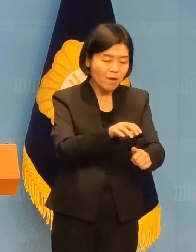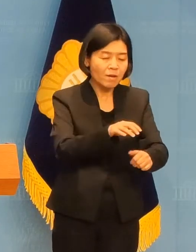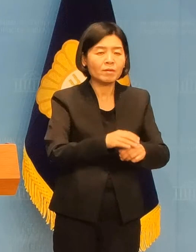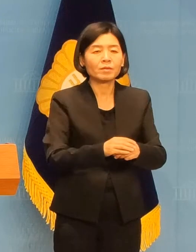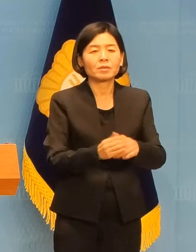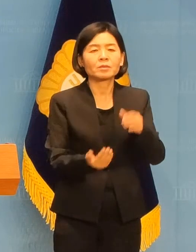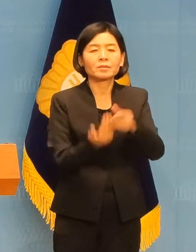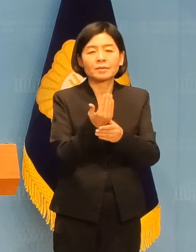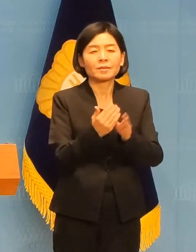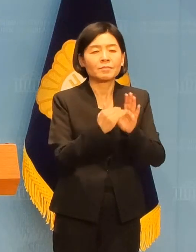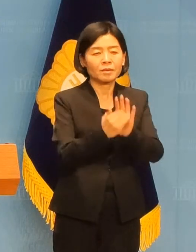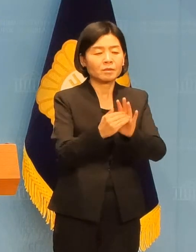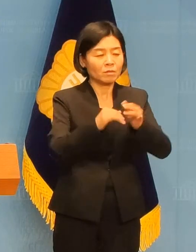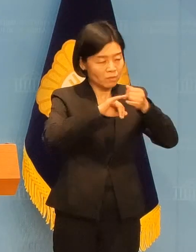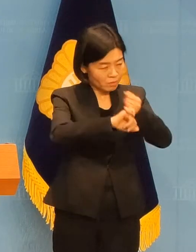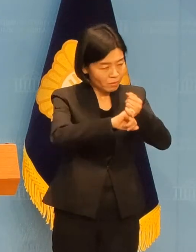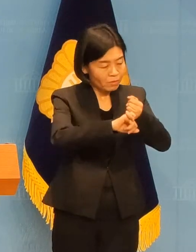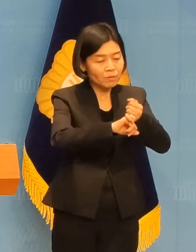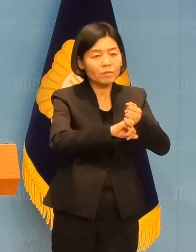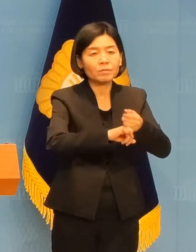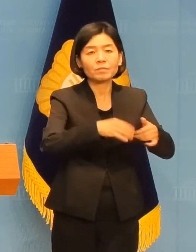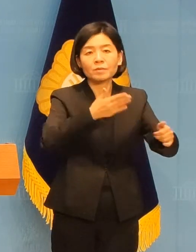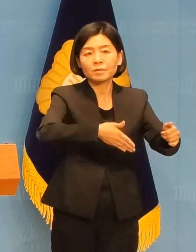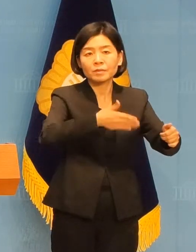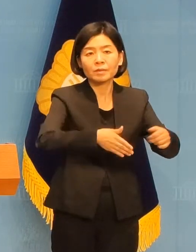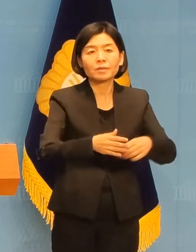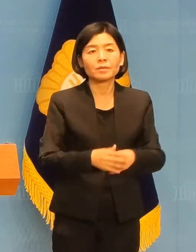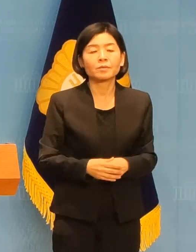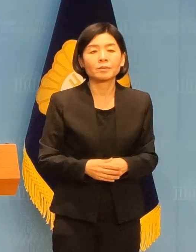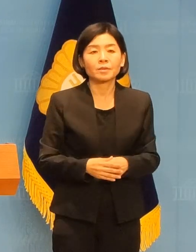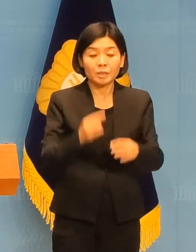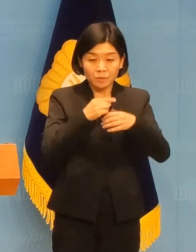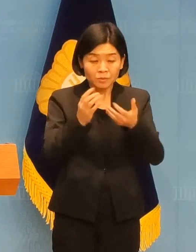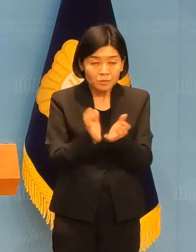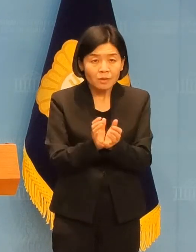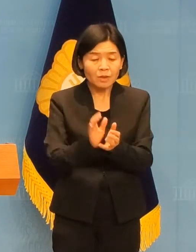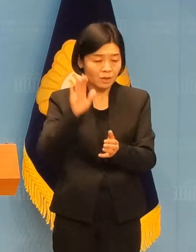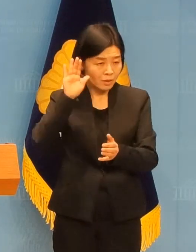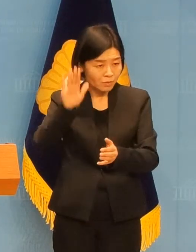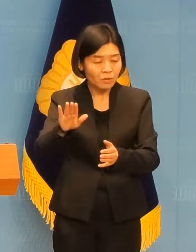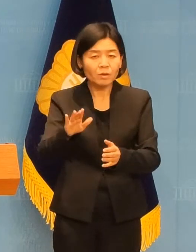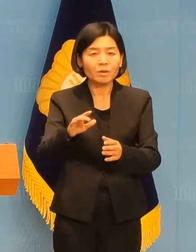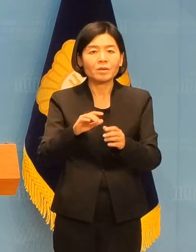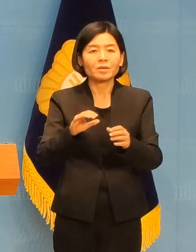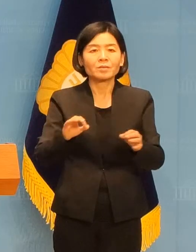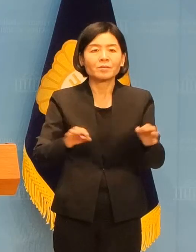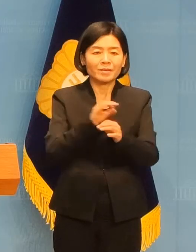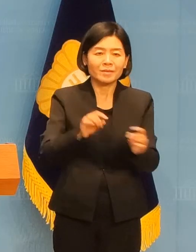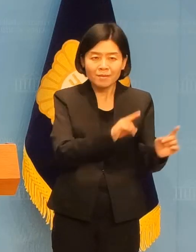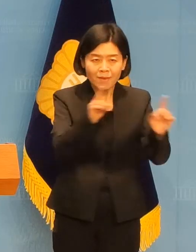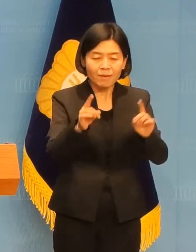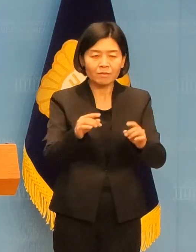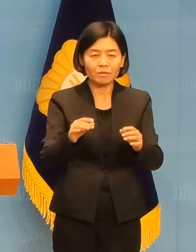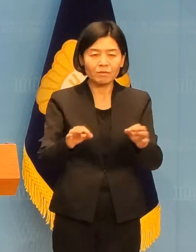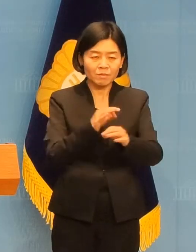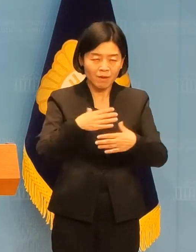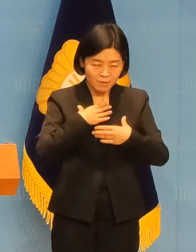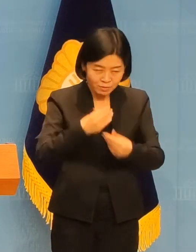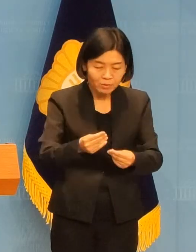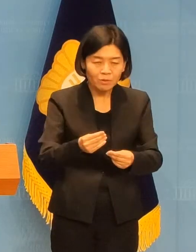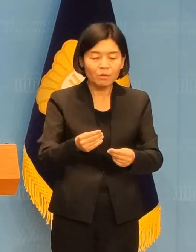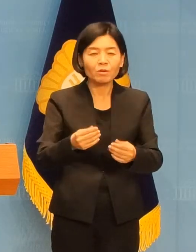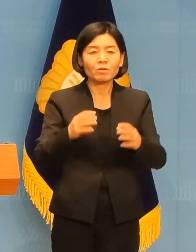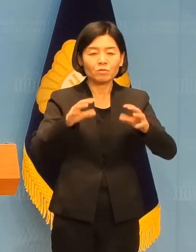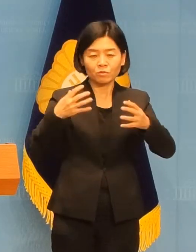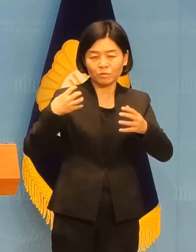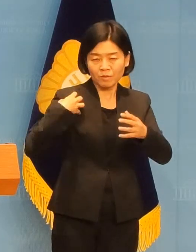재발 방지 조치를 취해야 합니다. 민주당은 앞으로도 민생 안정과 책임 있는 국정 운영에